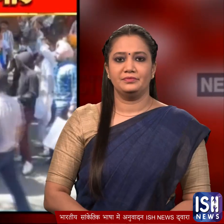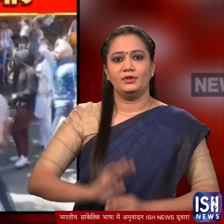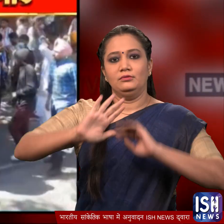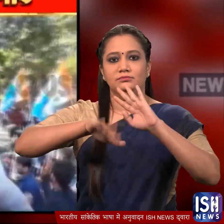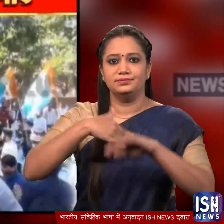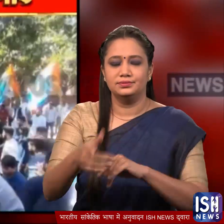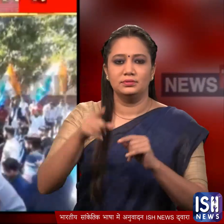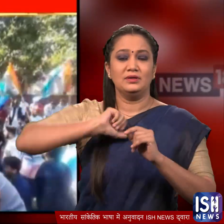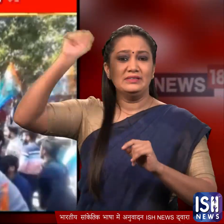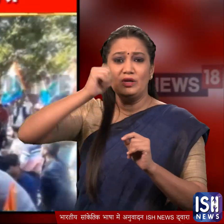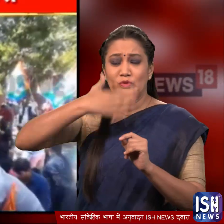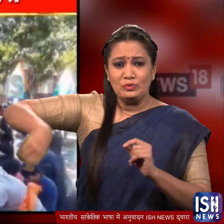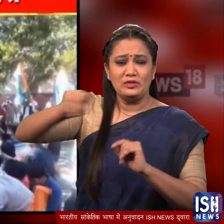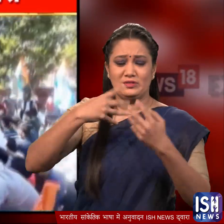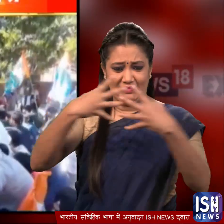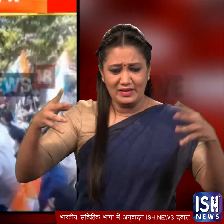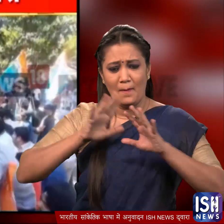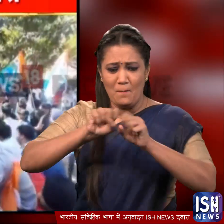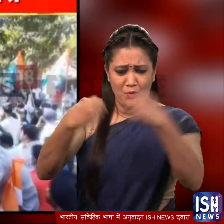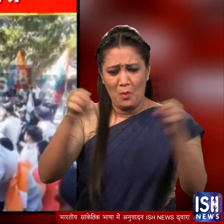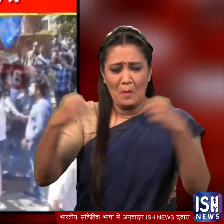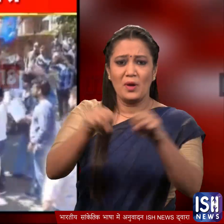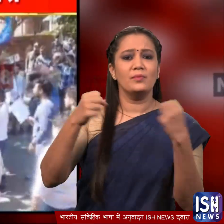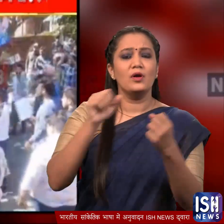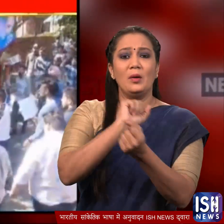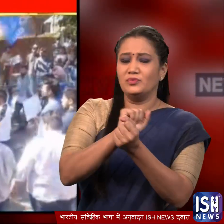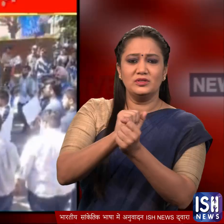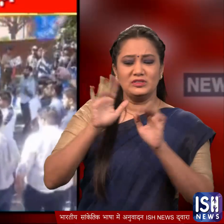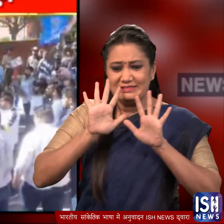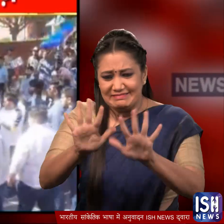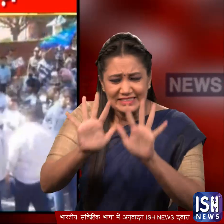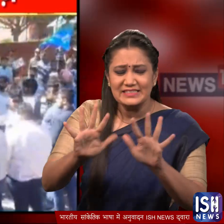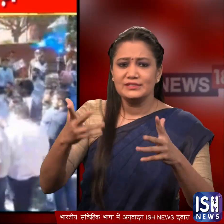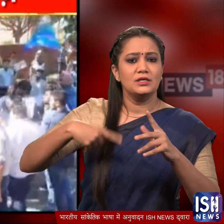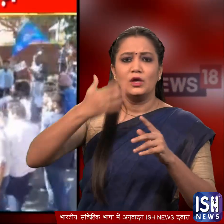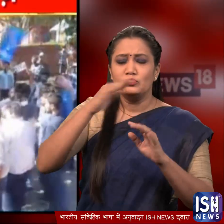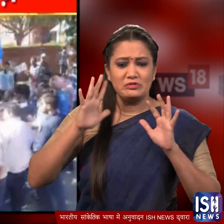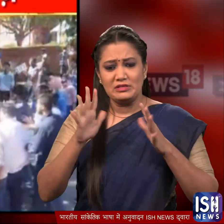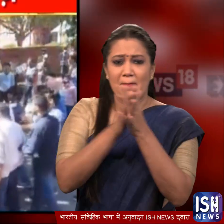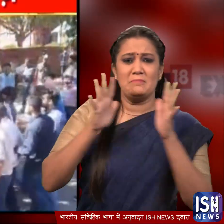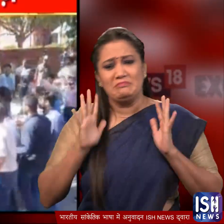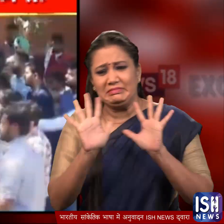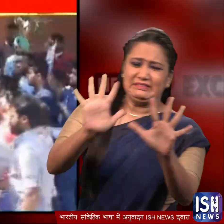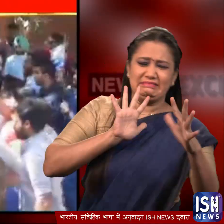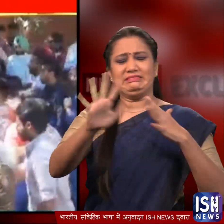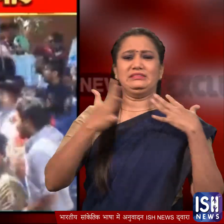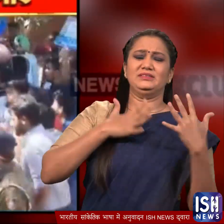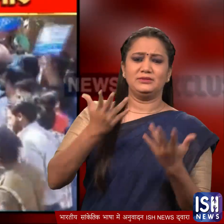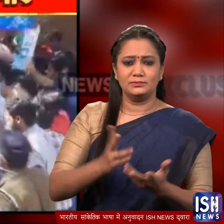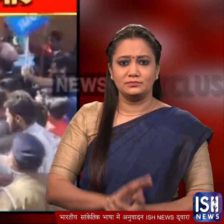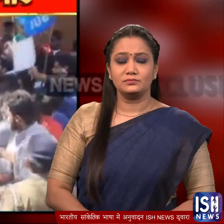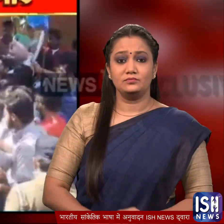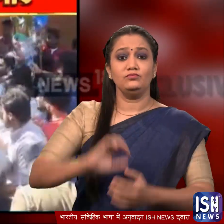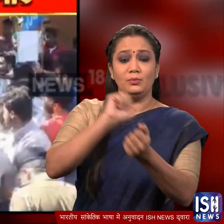लिया। फिर क्या था, प्रदर्शन कर रहे छात्र बैरिकेड ही तोड़ने लगे। पुलिस वालों ने जब उन्हें रोकने की कोशिश की तो ये छात्र धक्का मुक्की पर